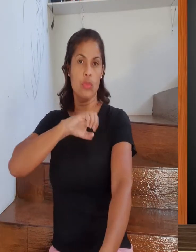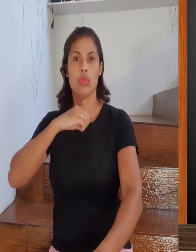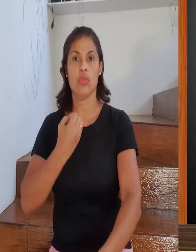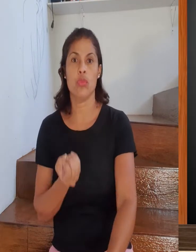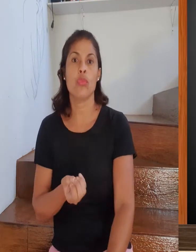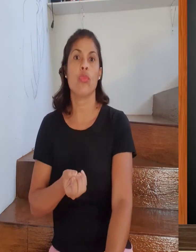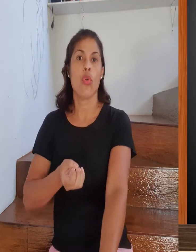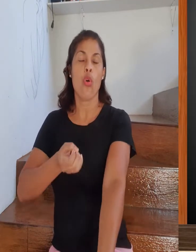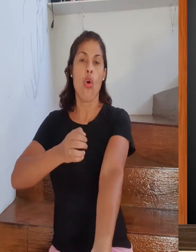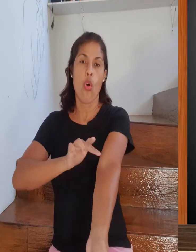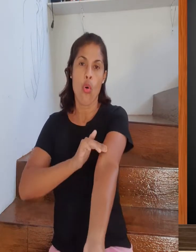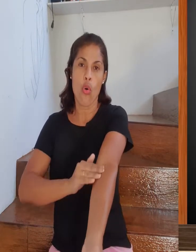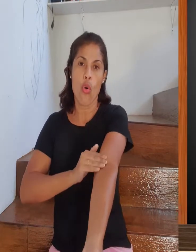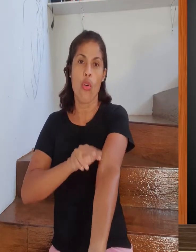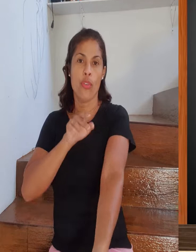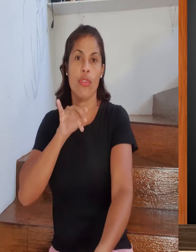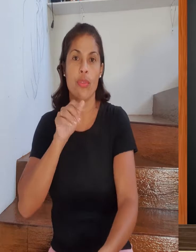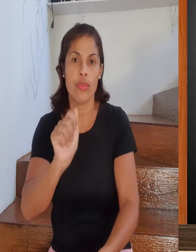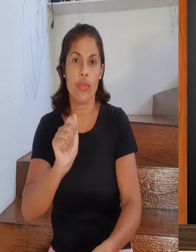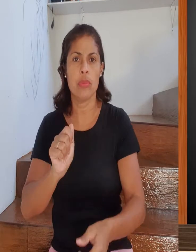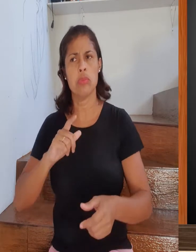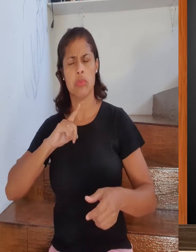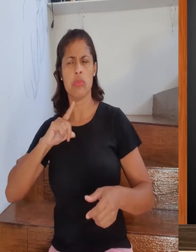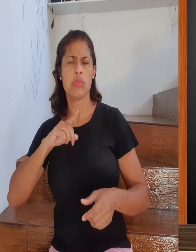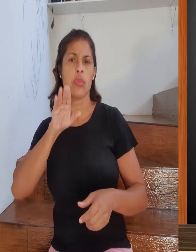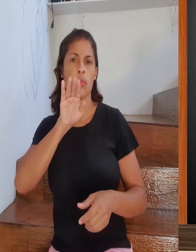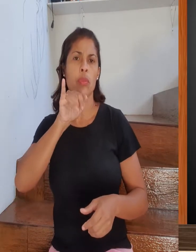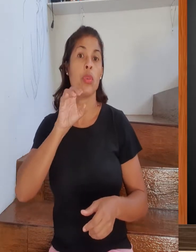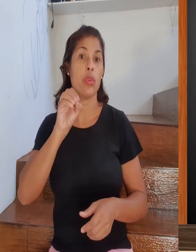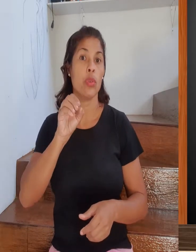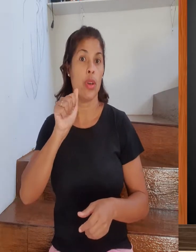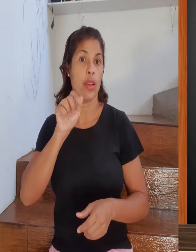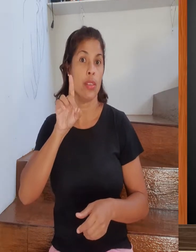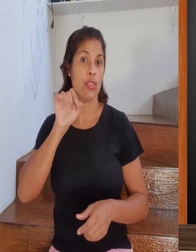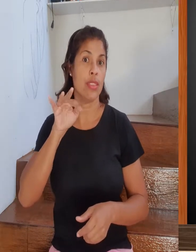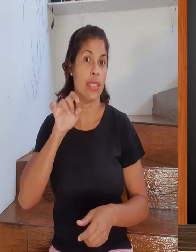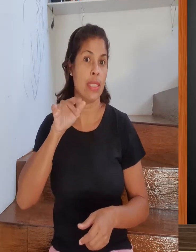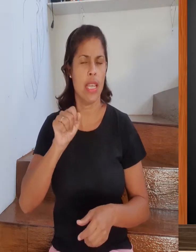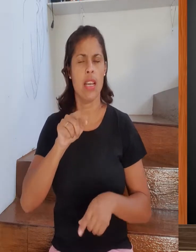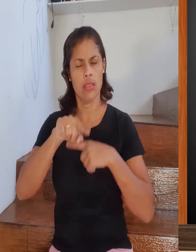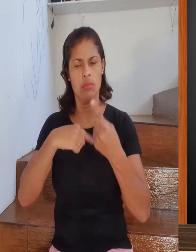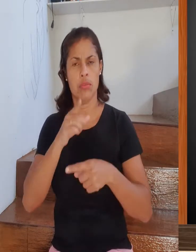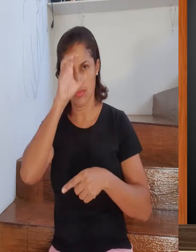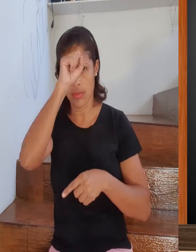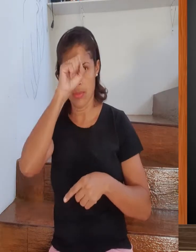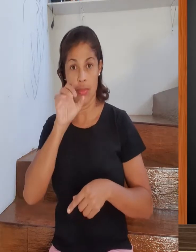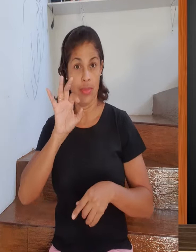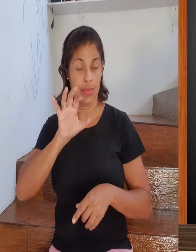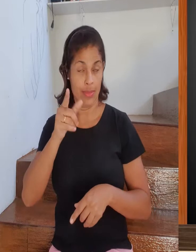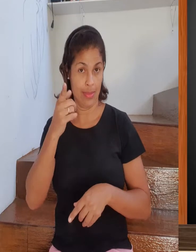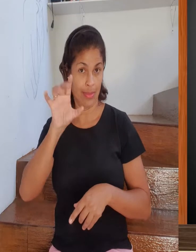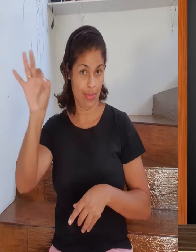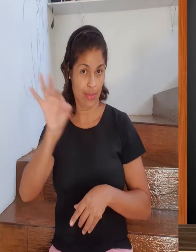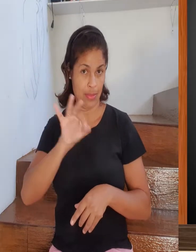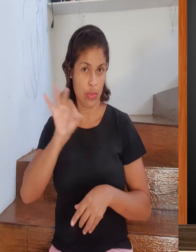e intraarterial, apesar de apresentarem uma biodisponibilidade, conceito que nós vamos ver mais tarde, de 100%, nós